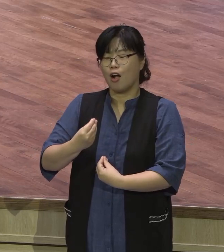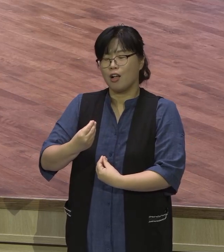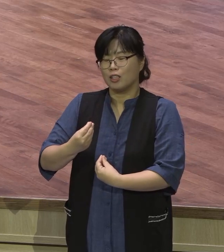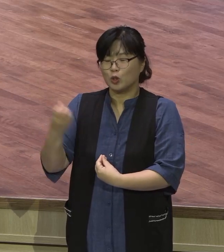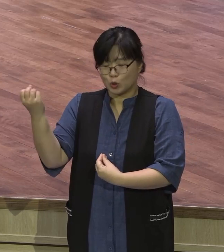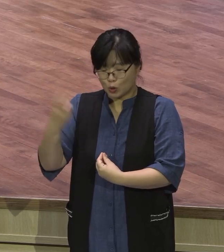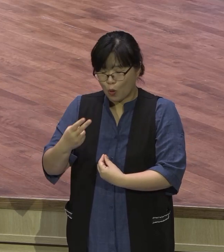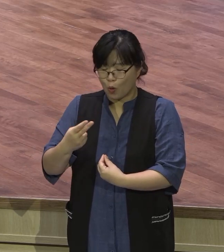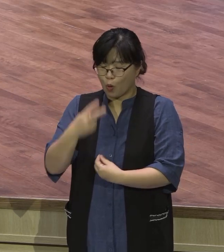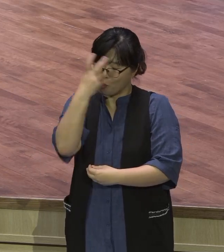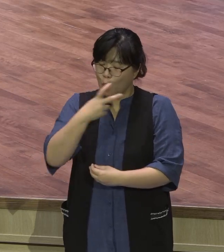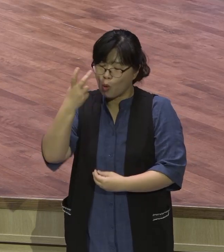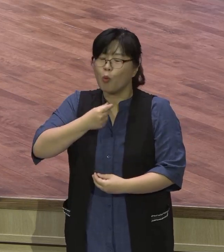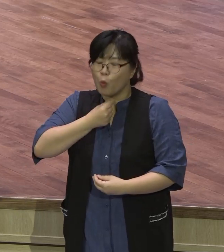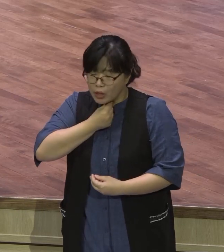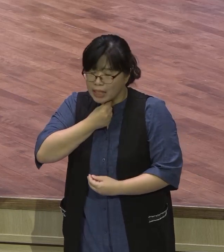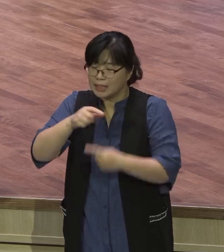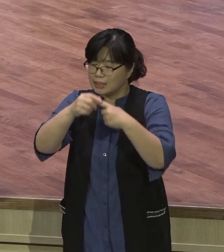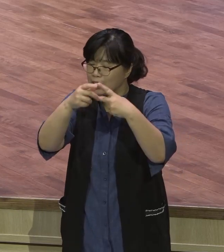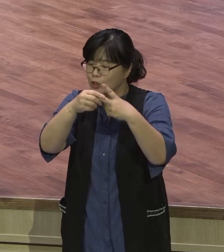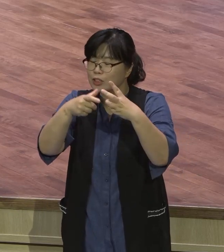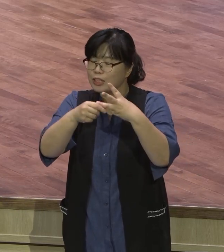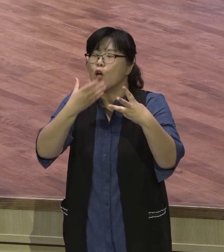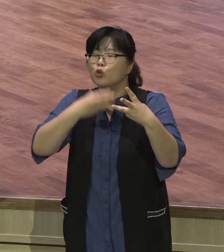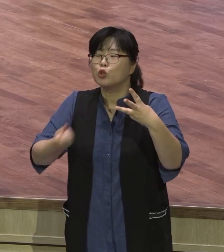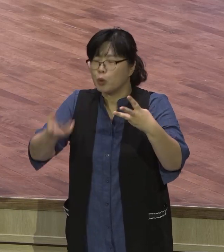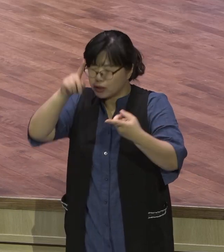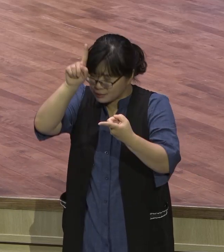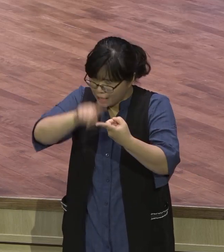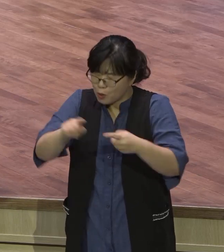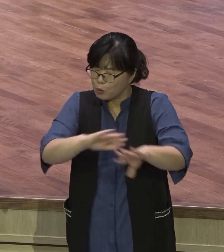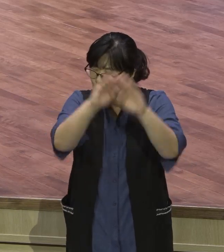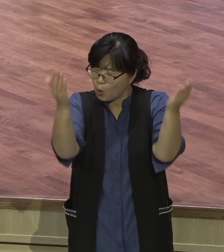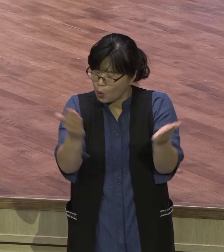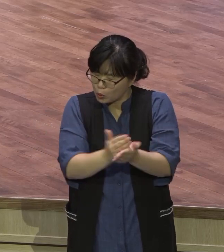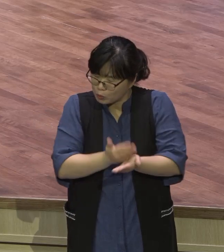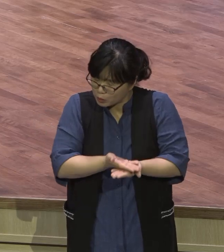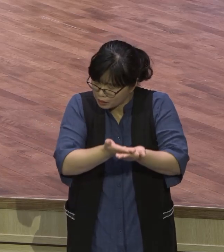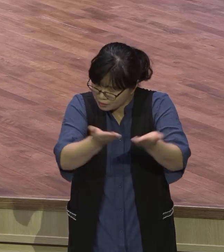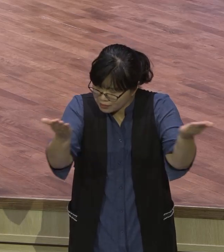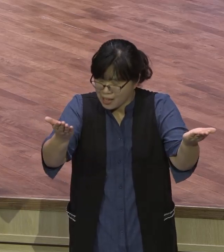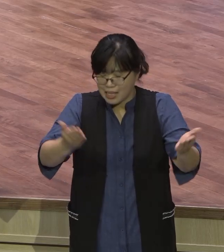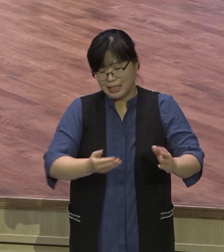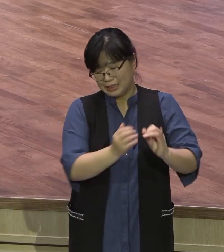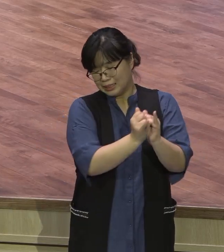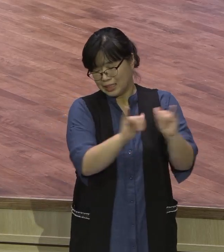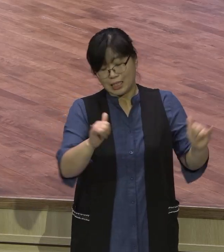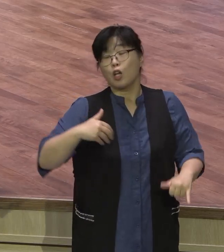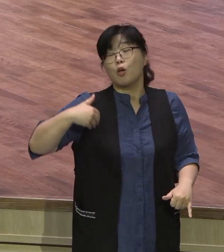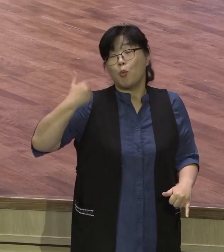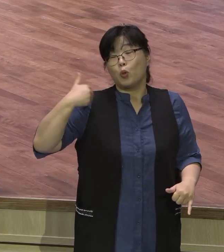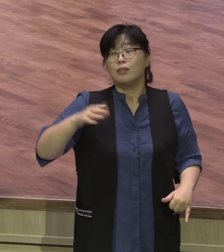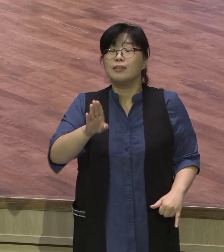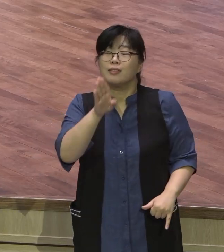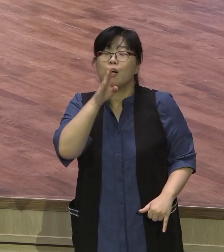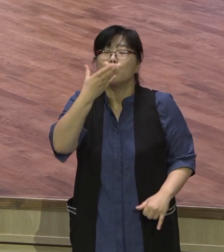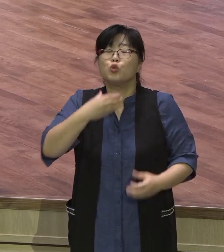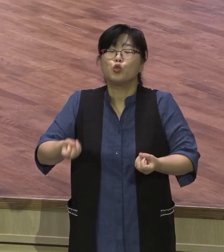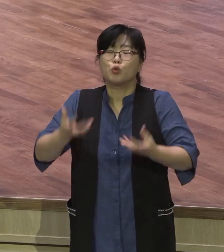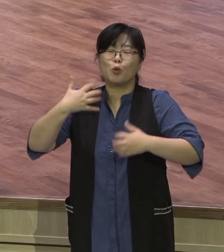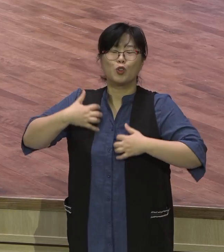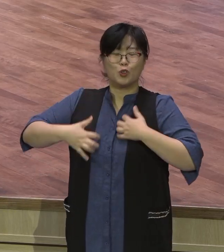성도들의 가슴 속에 그대로 임해서 사람들이 상상도 할 수 있는 참형통의 축복 속에 모든 것이